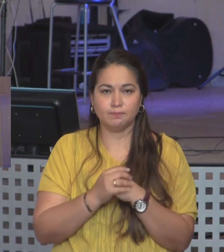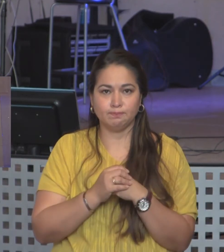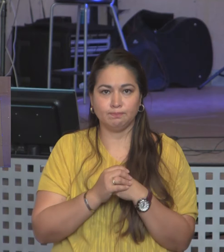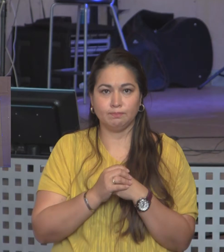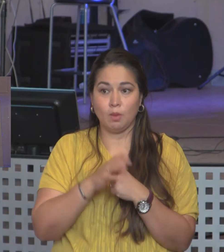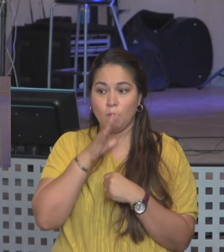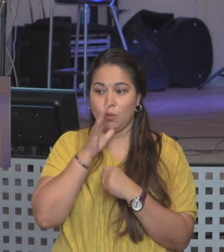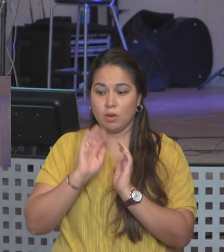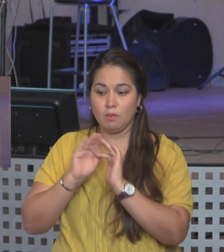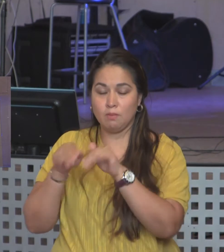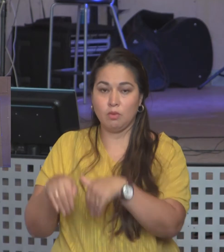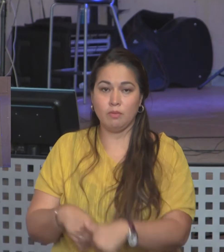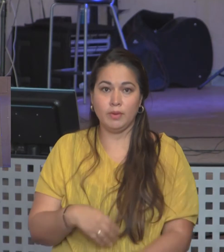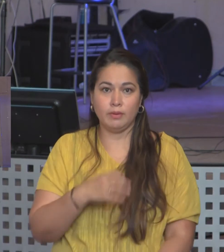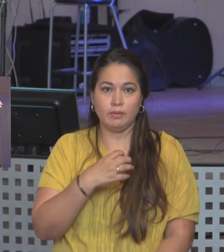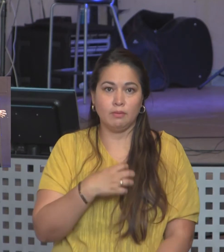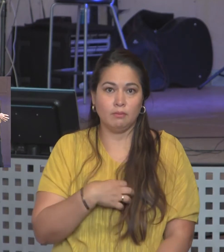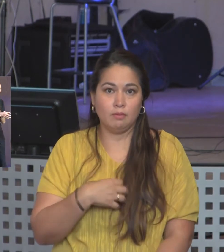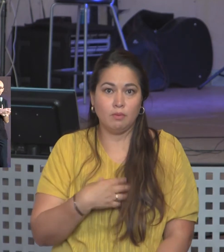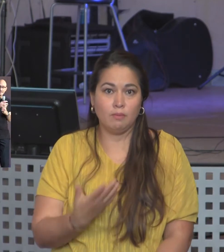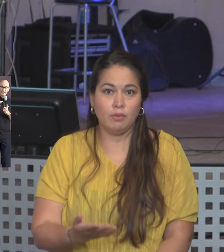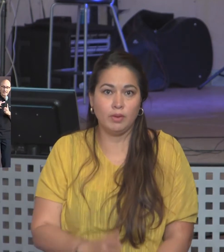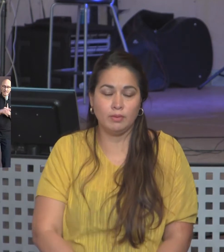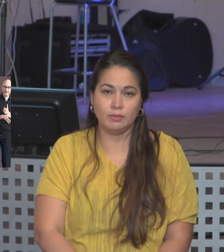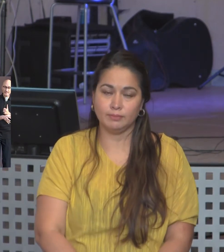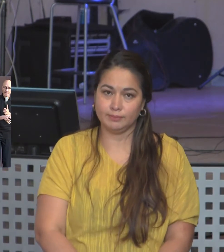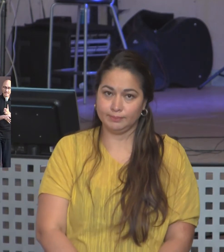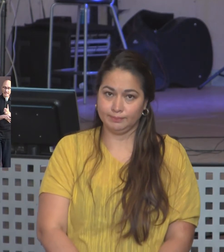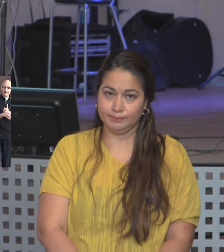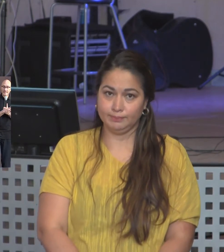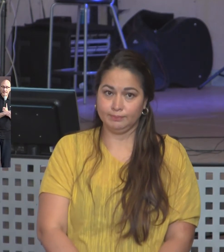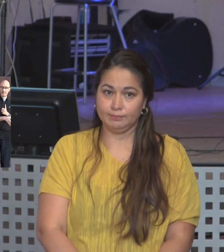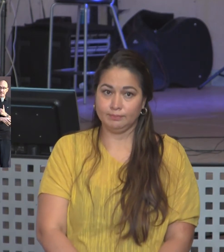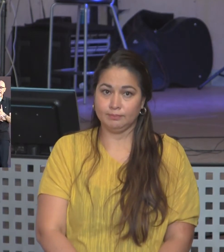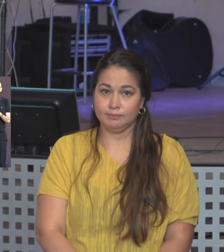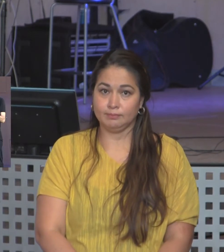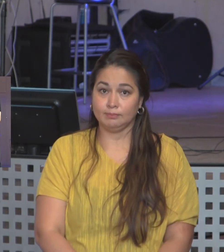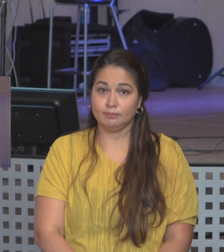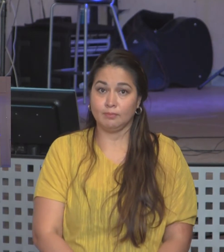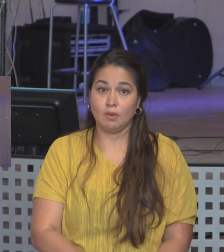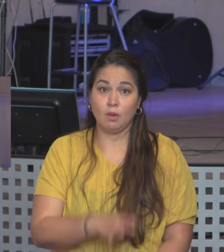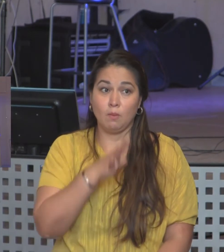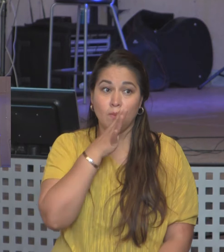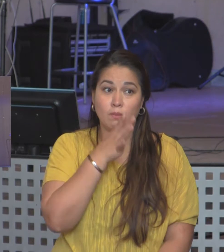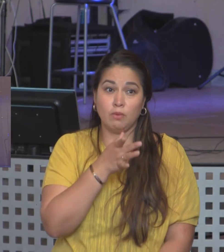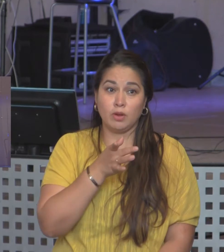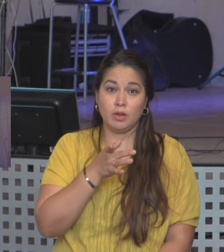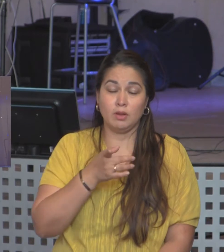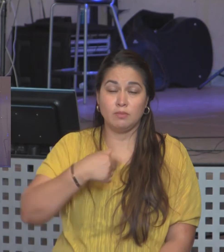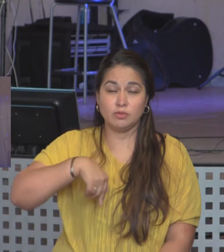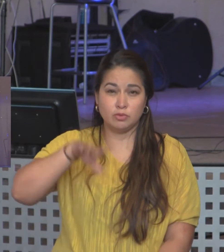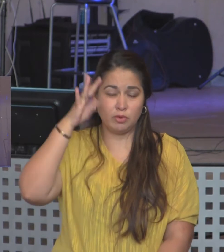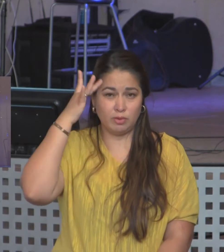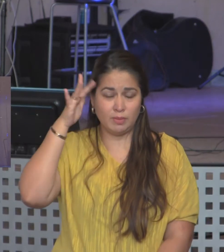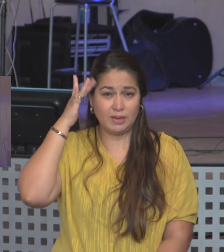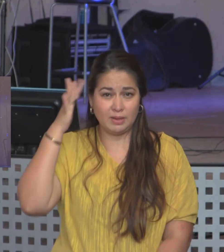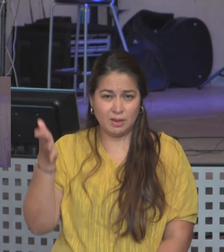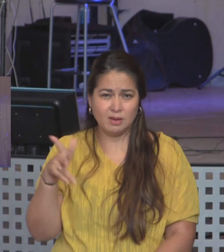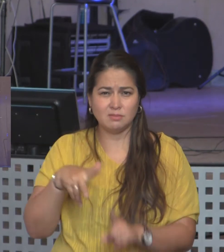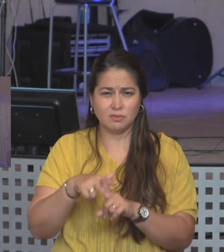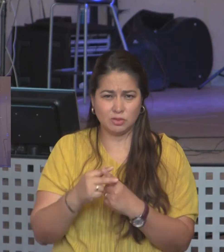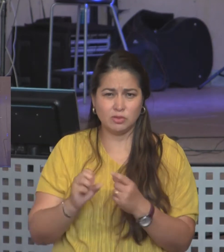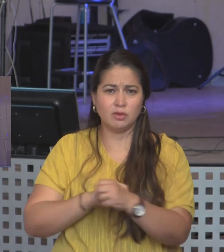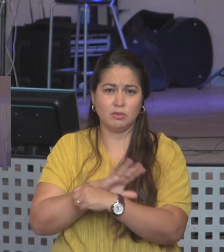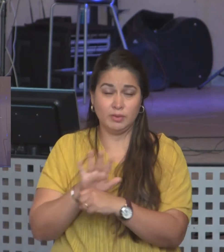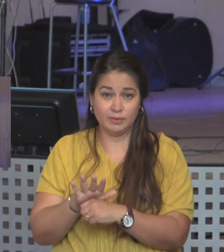Y uno empieza a pensar, pobrecillos, entonces ahora no pueden, tienen que esperar, quizá en el futuro, una serie